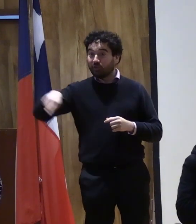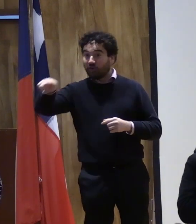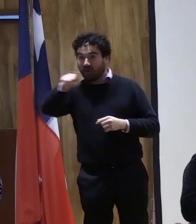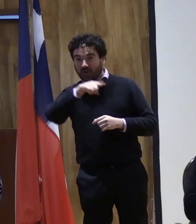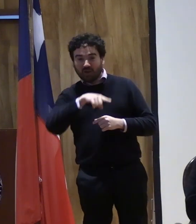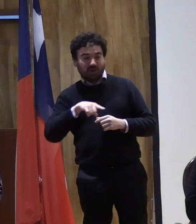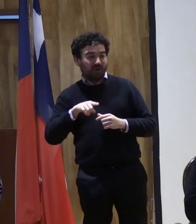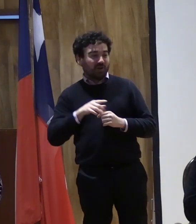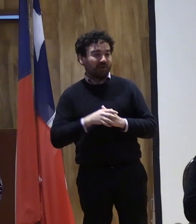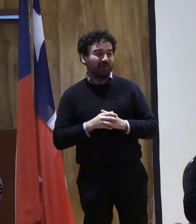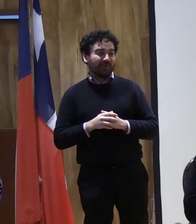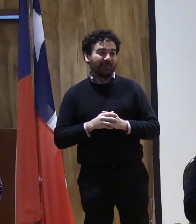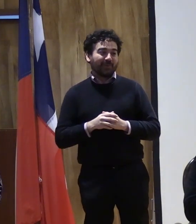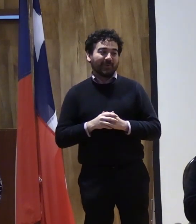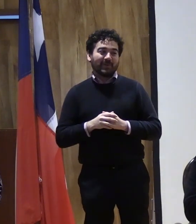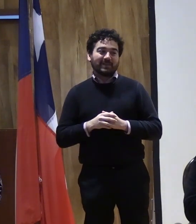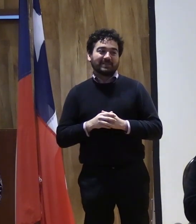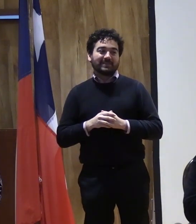que